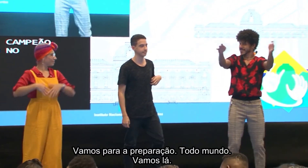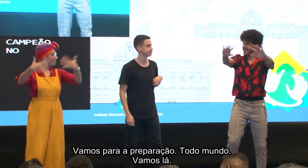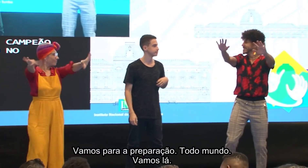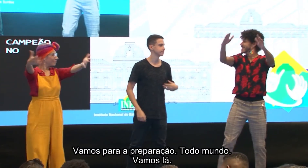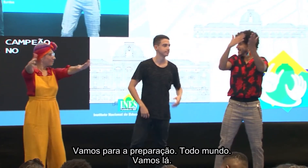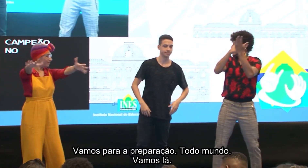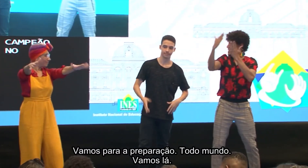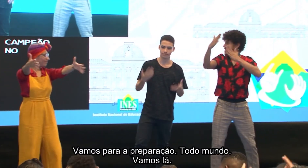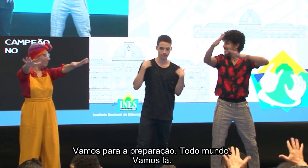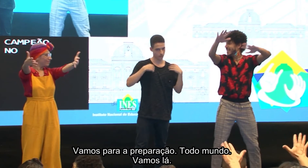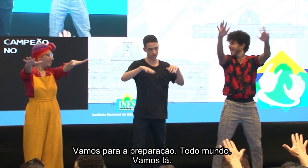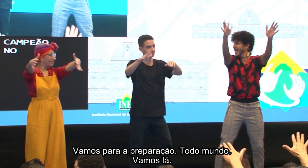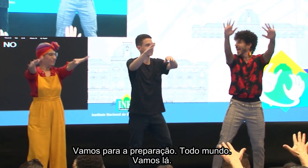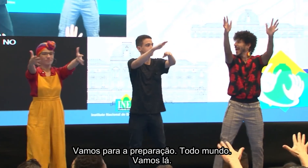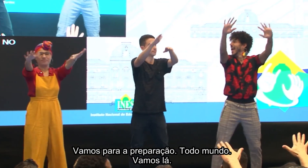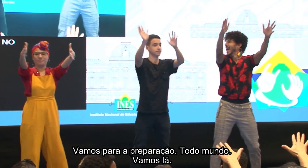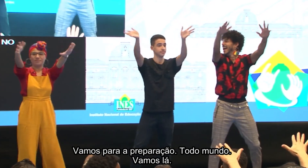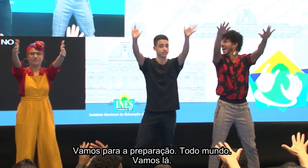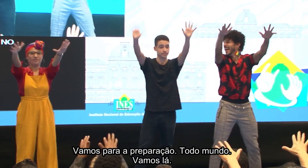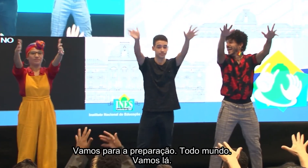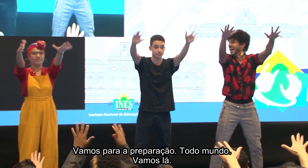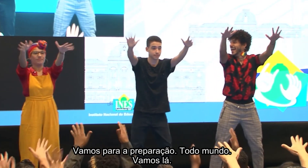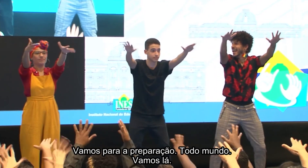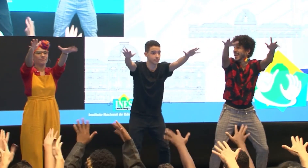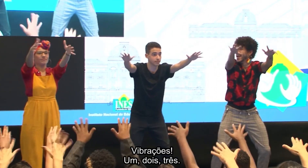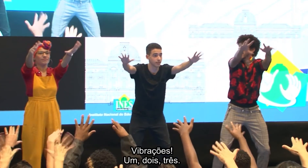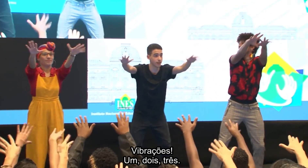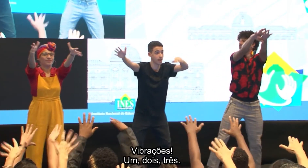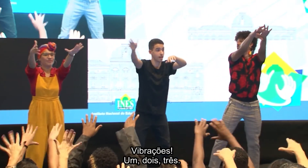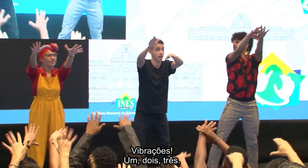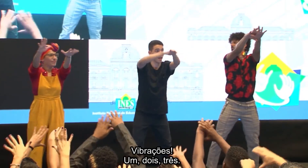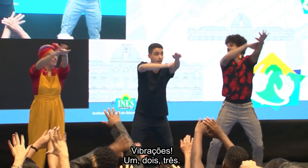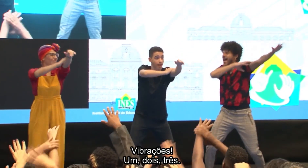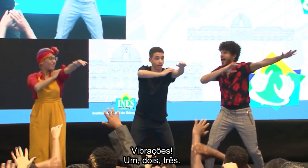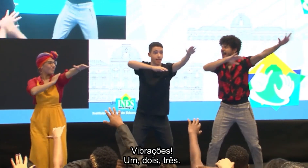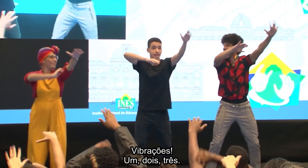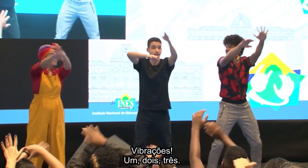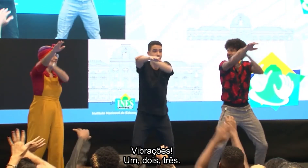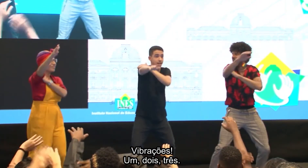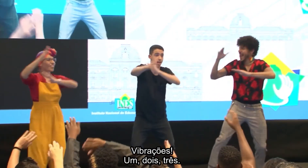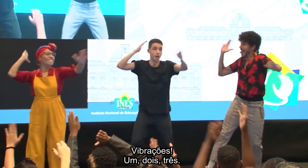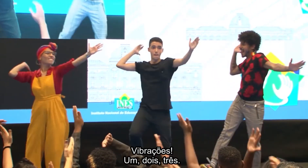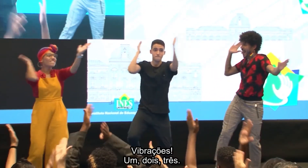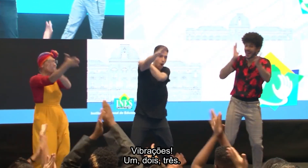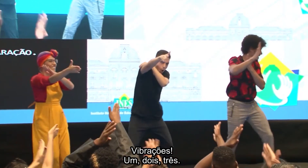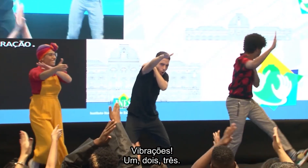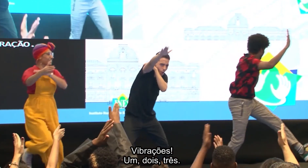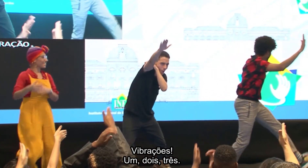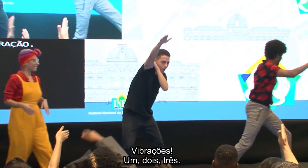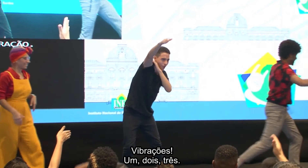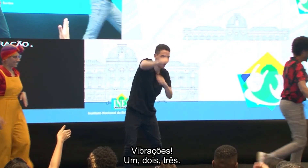Vamos para a preparação. Todo Todo mundo, vamos mundo. lá. Vibrações. Um, Um, dois, dois, três. três.